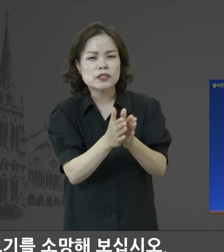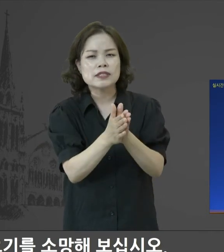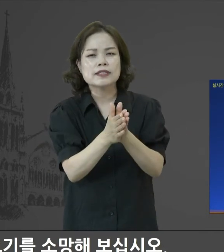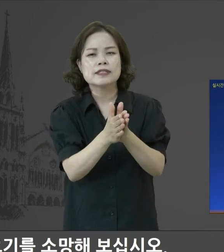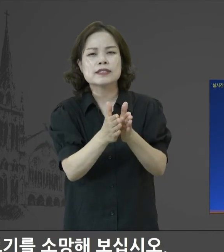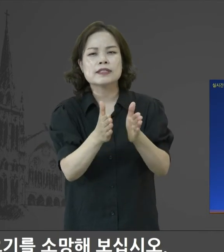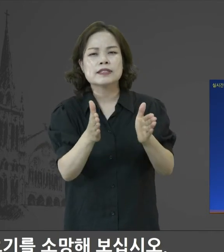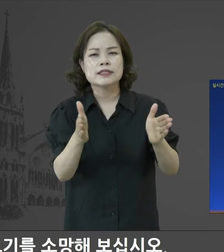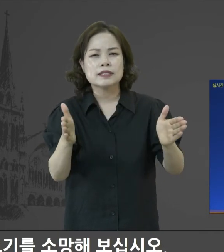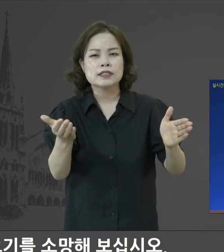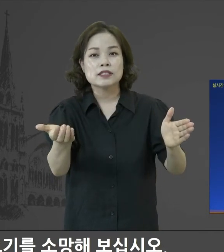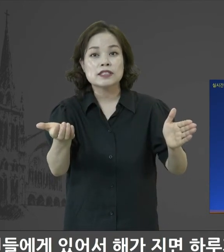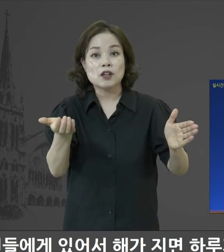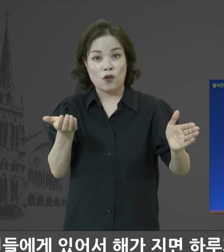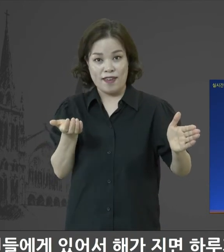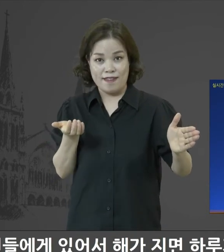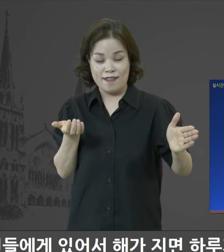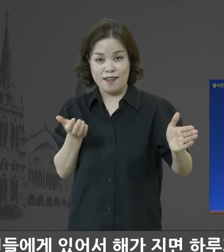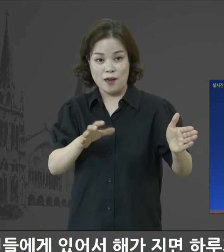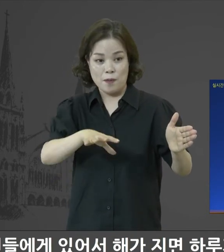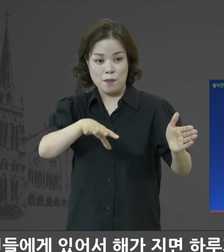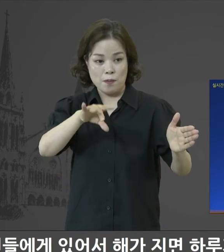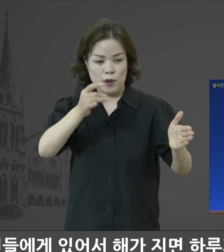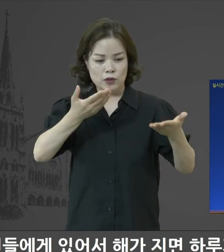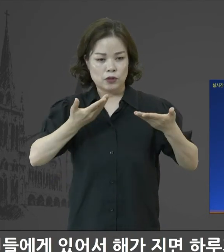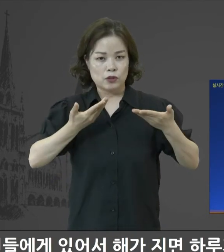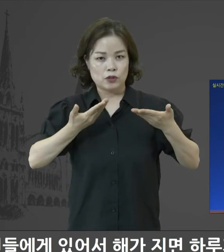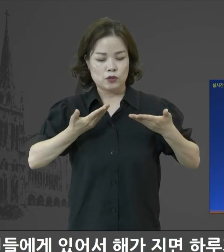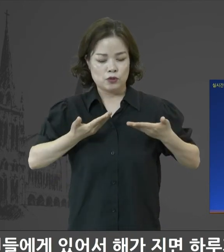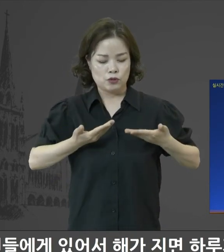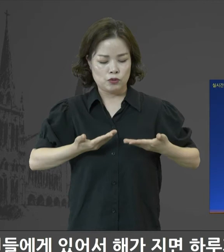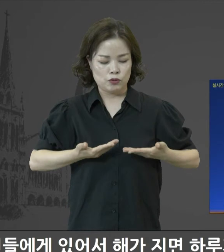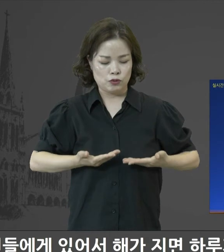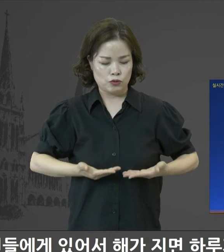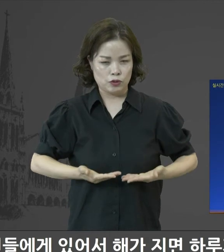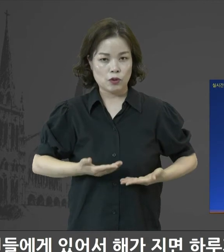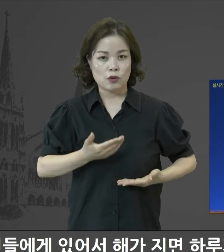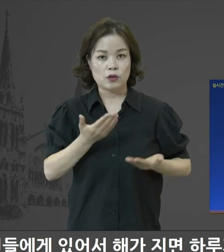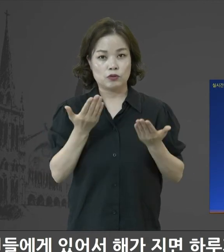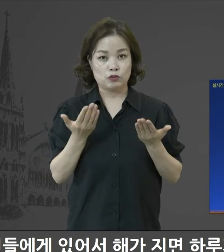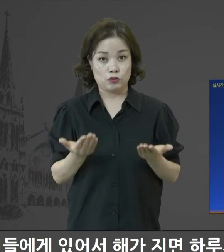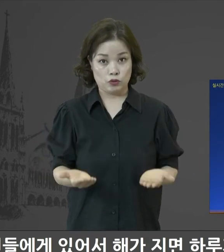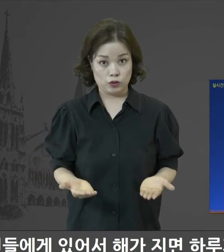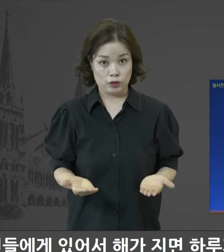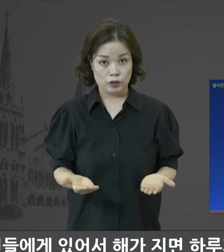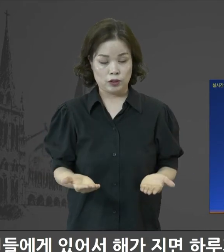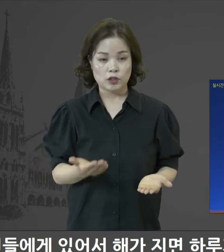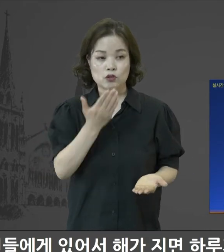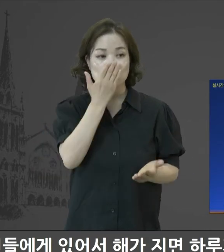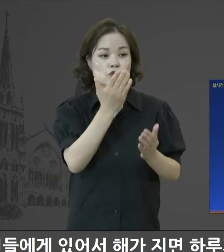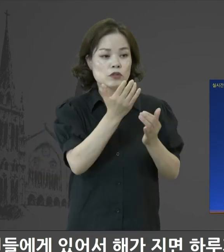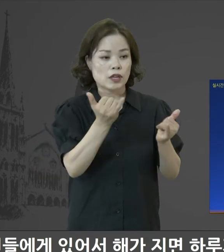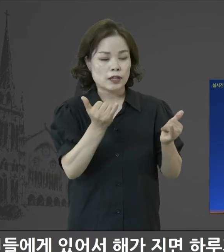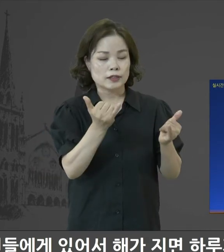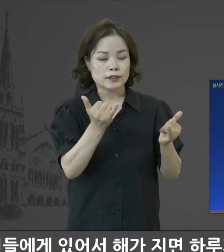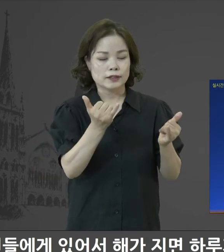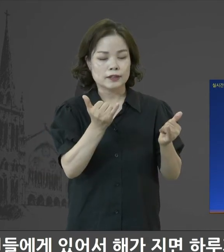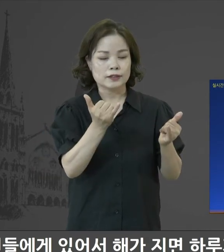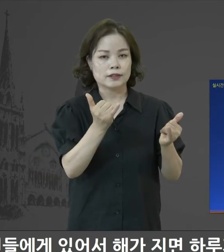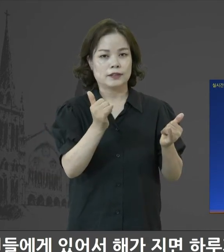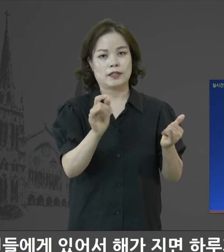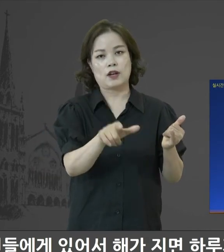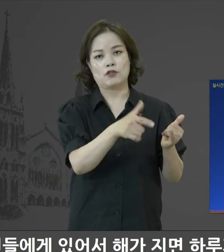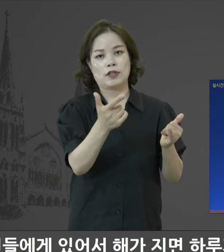시작이 되기 전에 먼저 휴식을 취하고 하루를 맞이하는 것이 유대인들의 이 보통